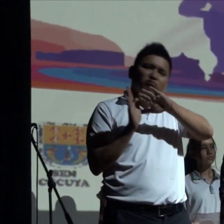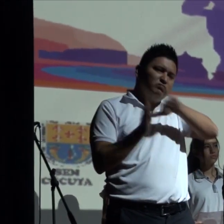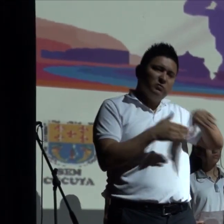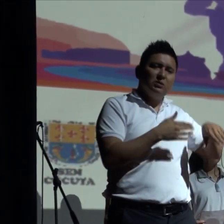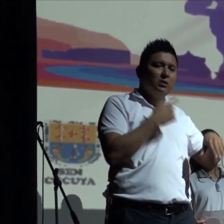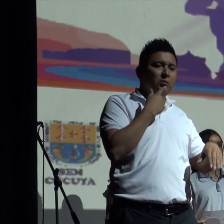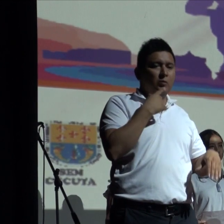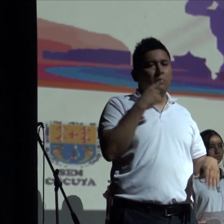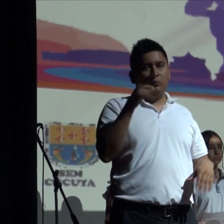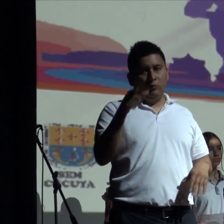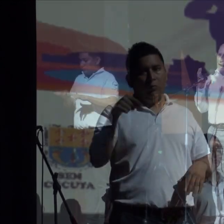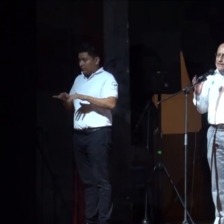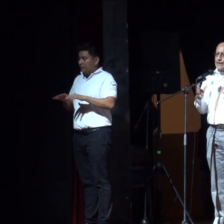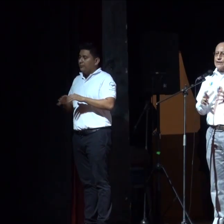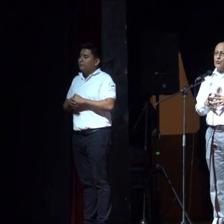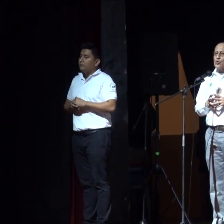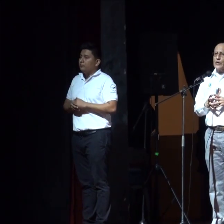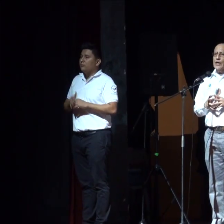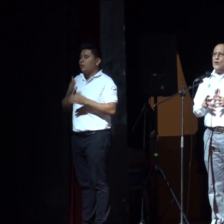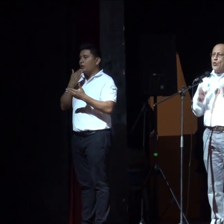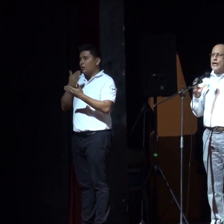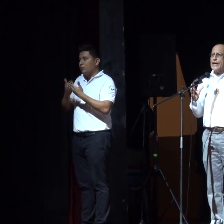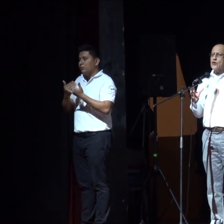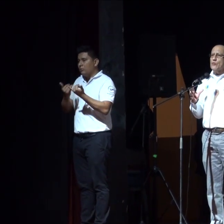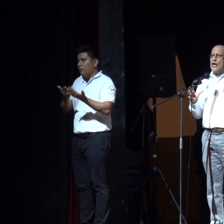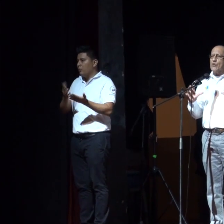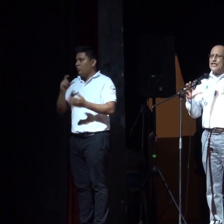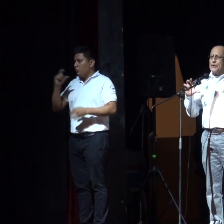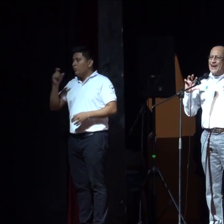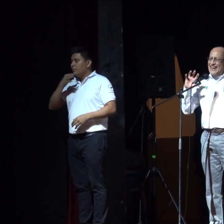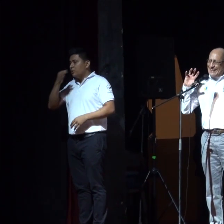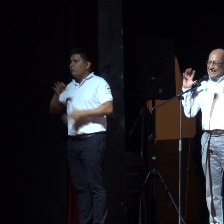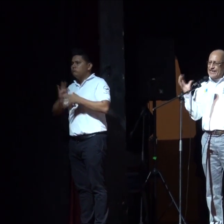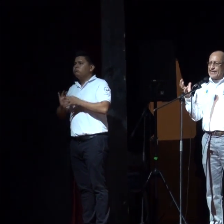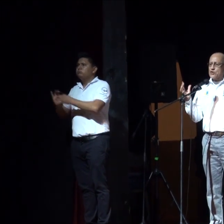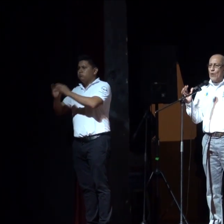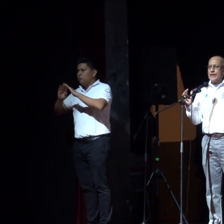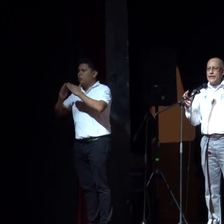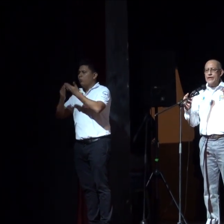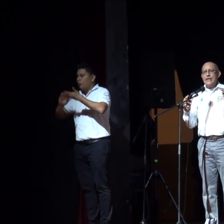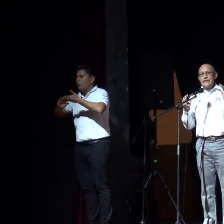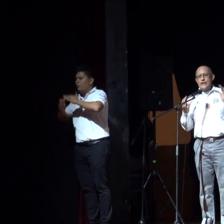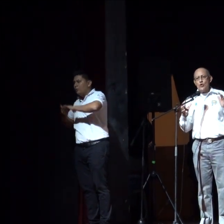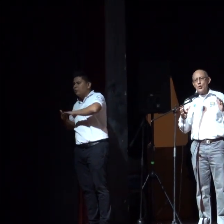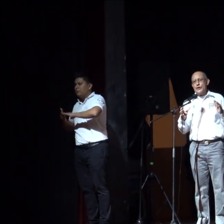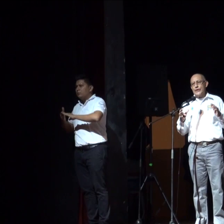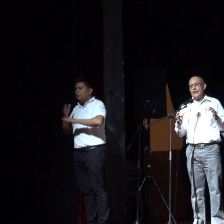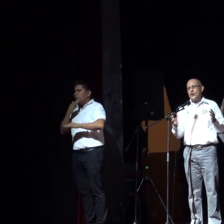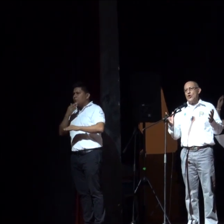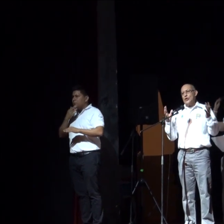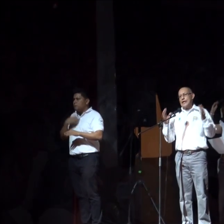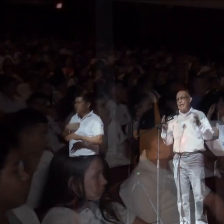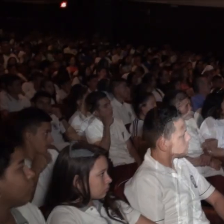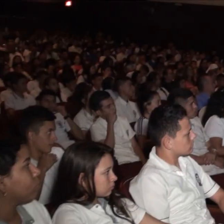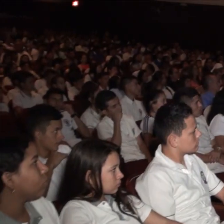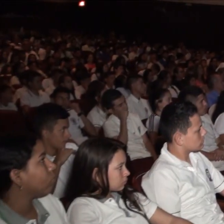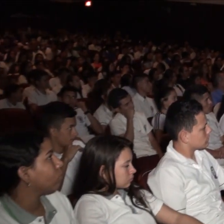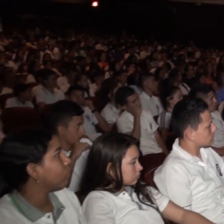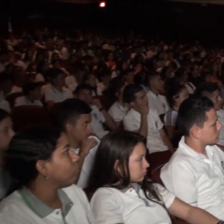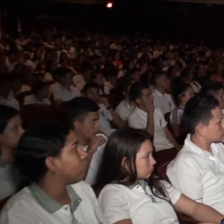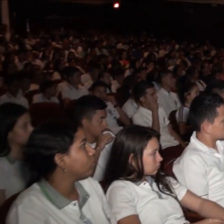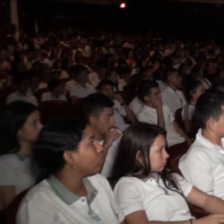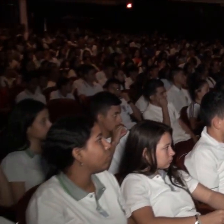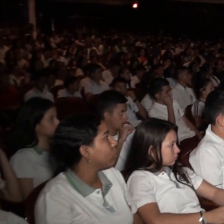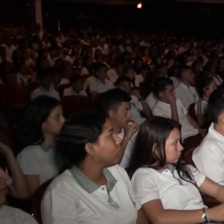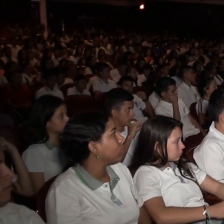profesor, hoy el tema es ese. Hacer de Cúcuta una gran comunidad educativa que se resguarde de todo intento de hacerle daño